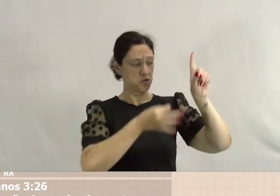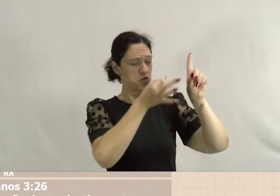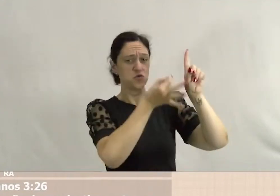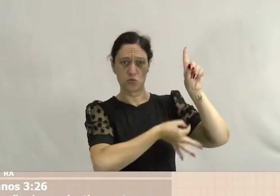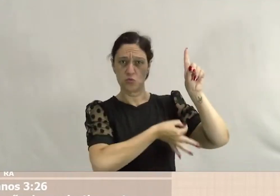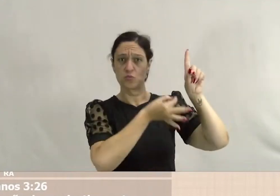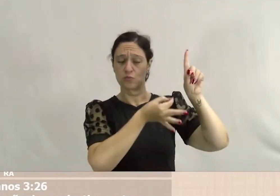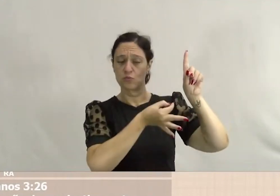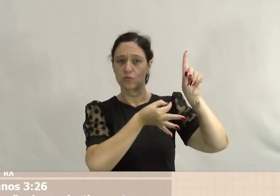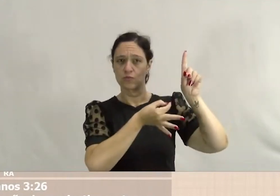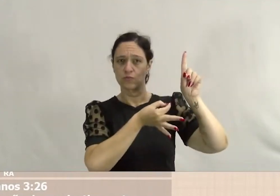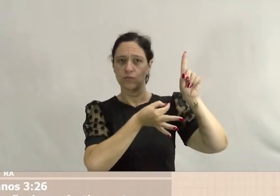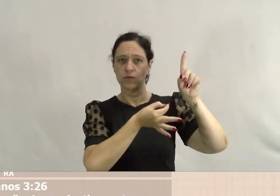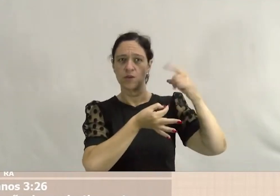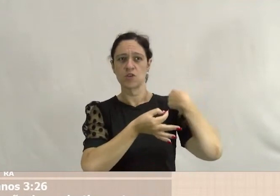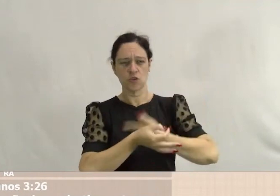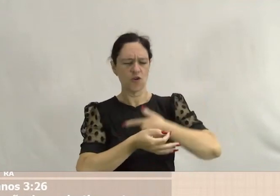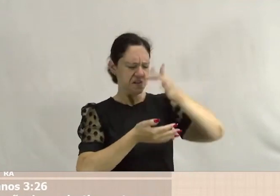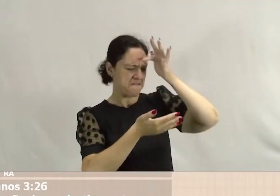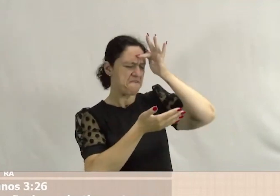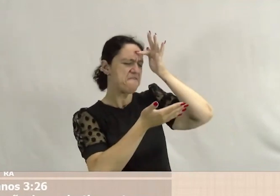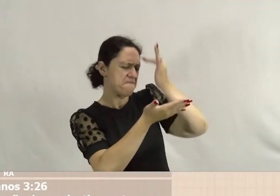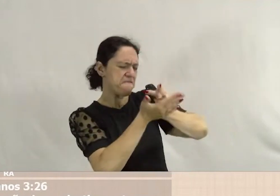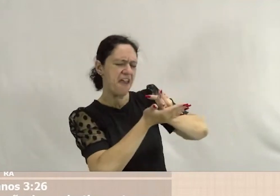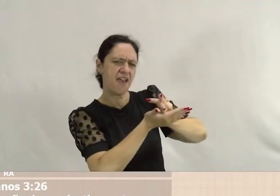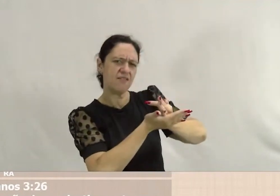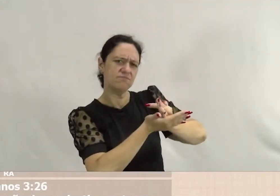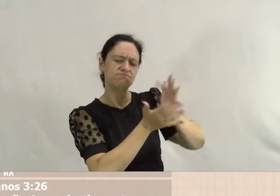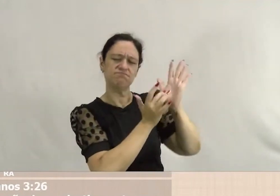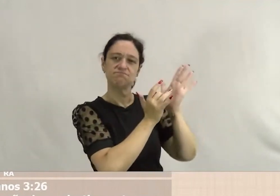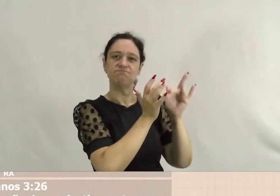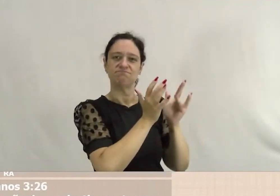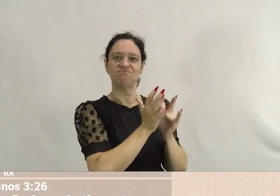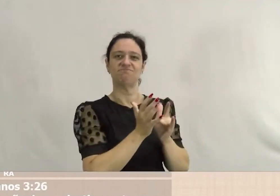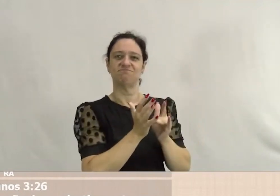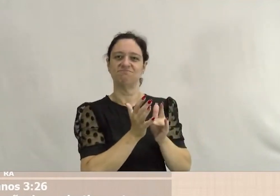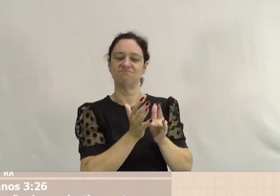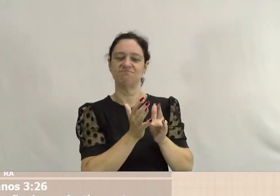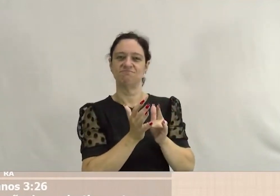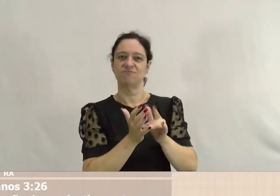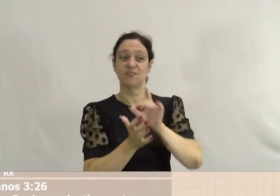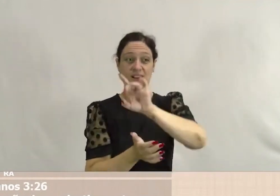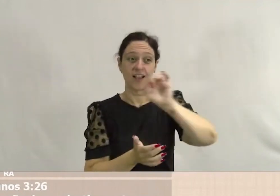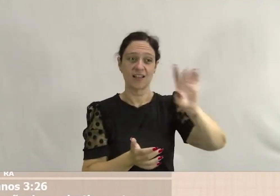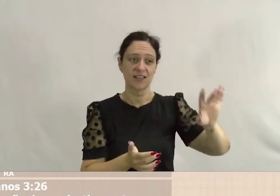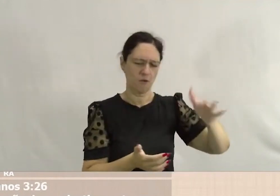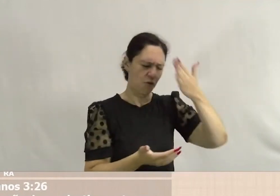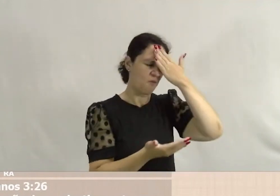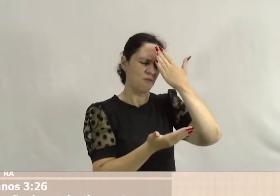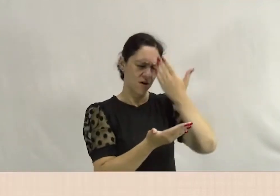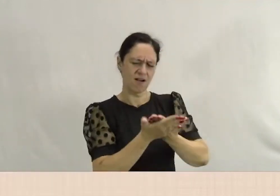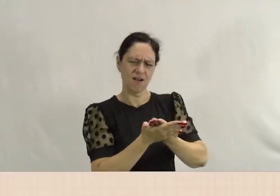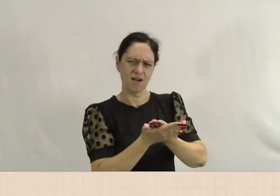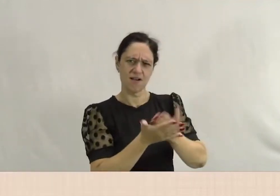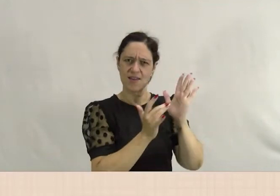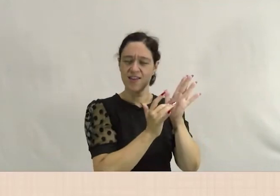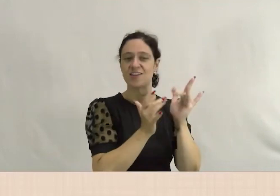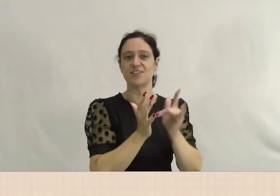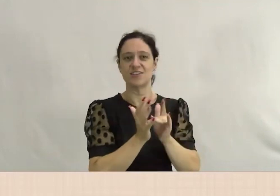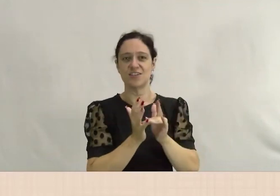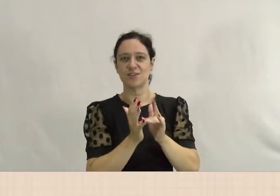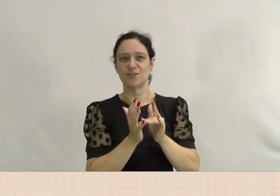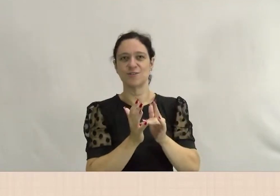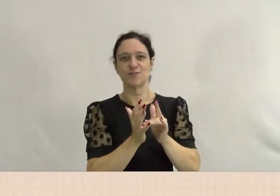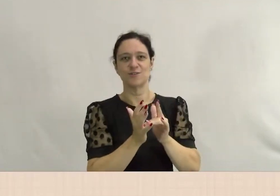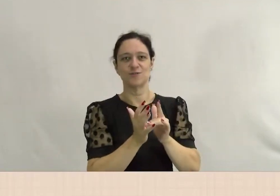que tem fé em Jesus. Hoje nós cremos em Jesus. E aquele que crê em Jesus, irmãos, mediante a